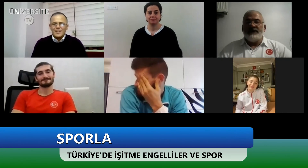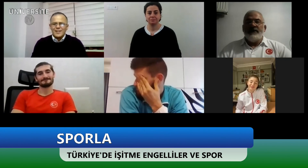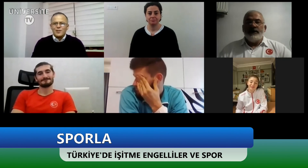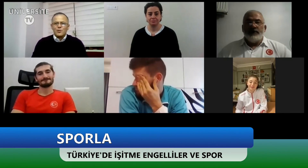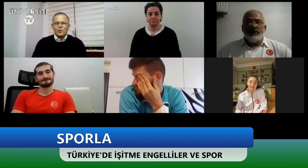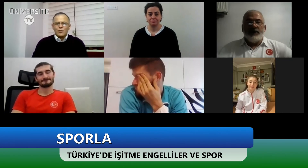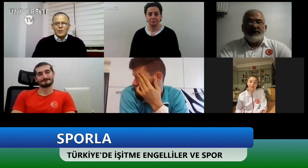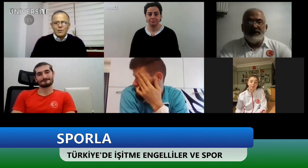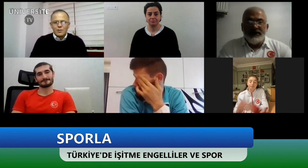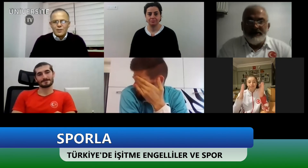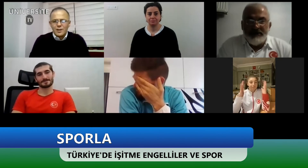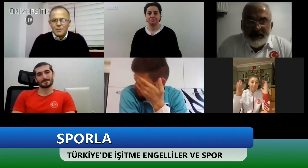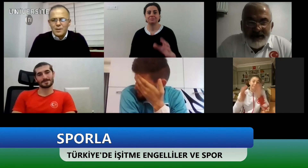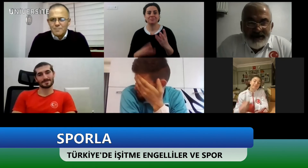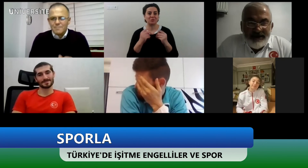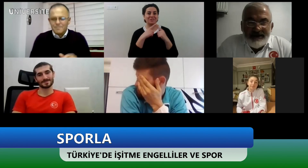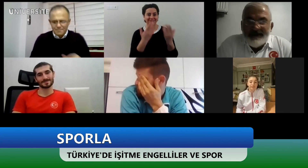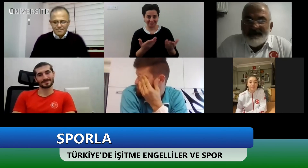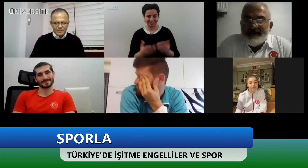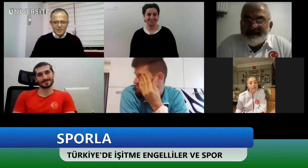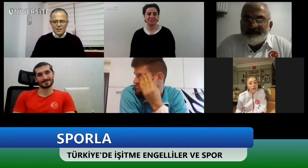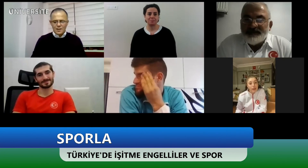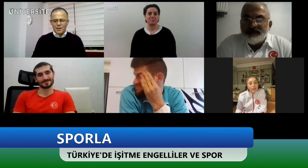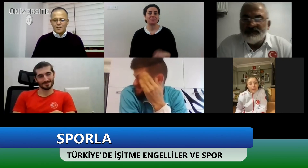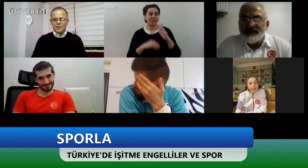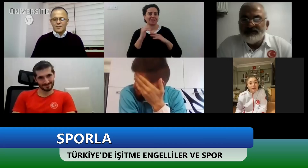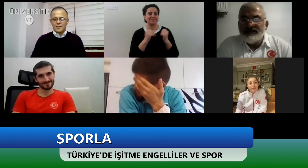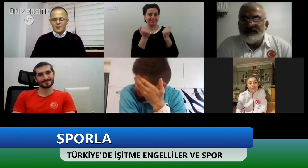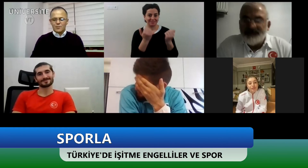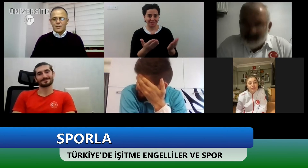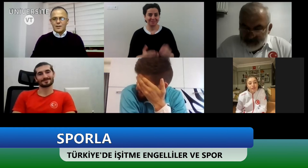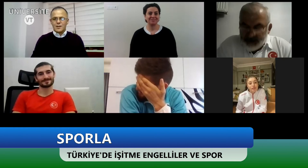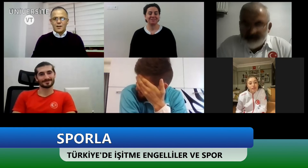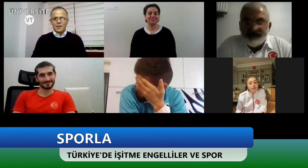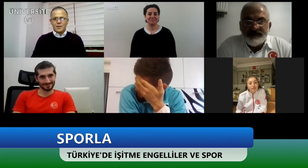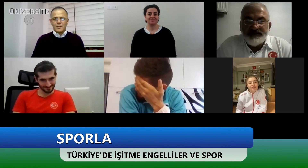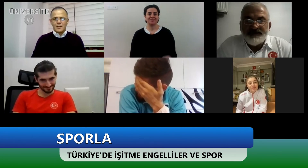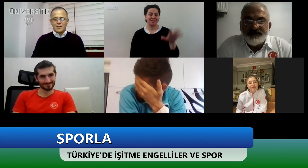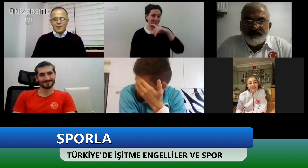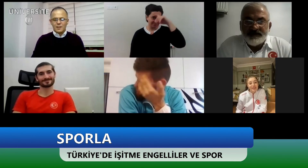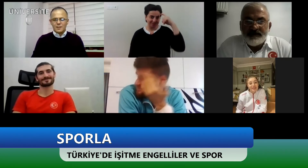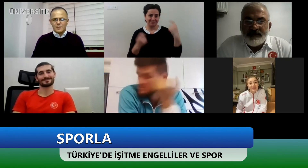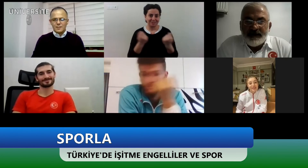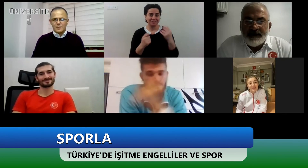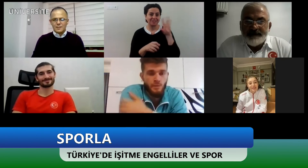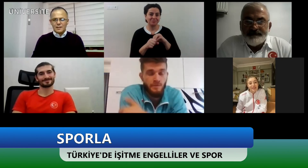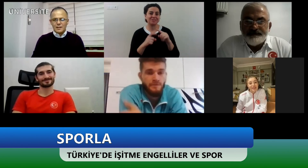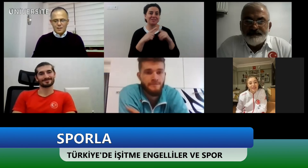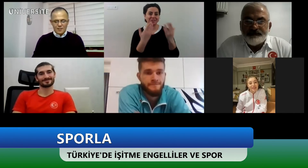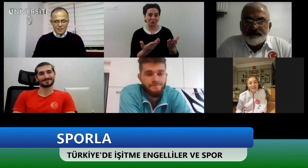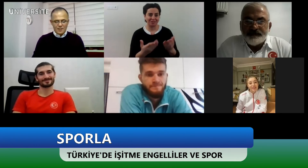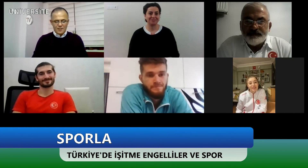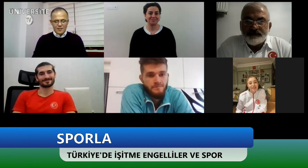yönden. Çok teşekkür ederim Sayın Başkan. Elinize sağlık. Yüreğinize sağlık, emeğinize sağlık.